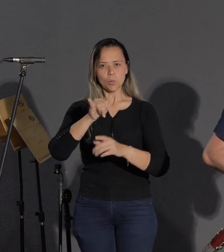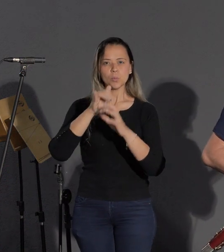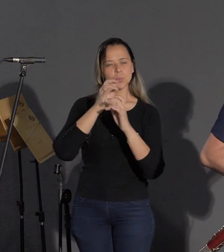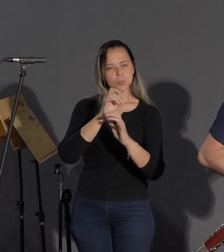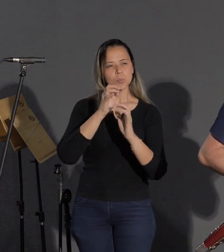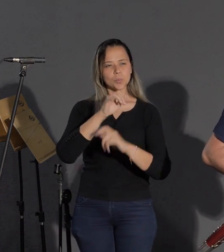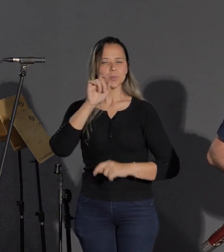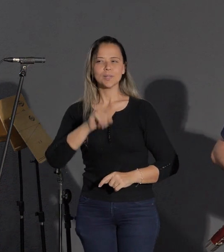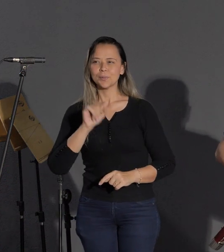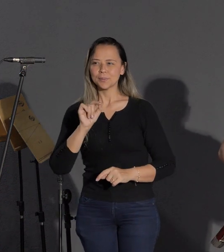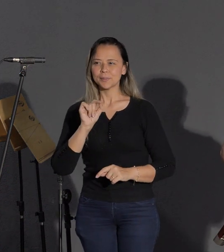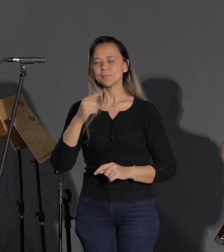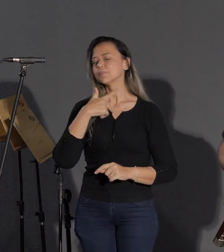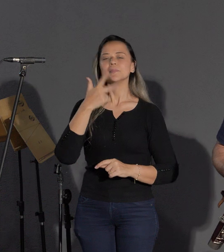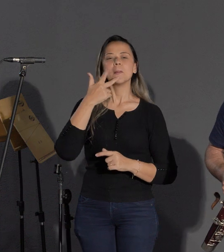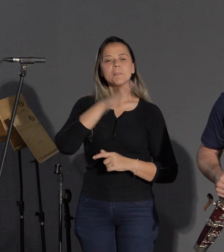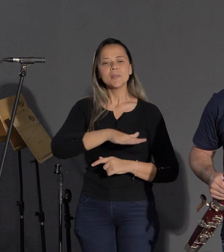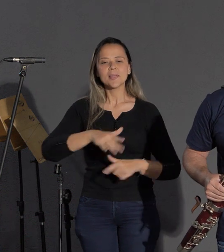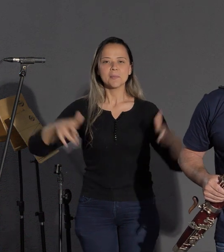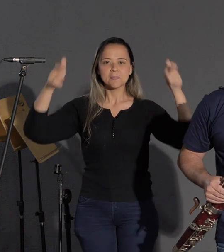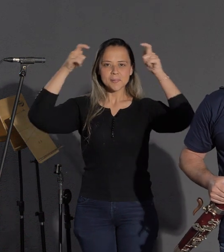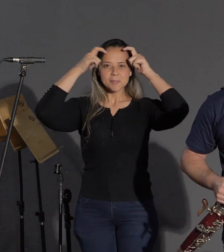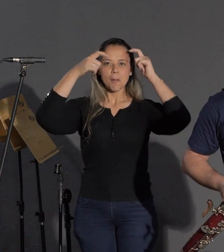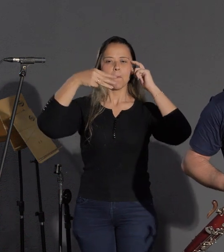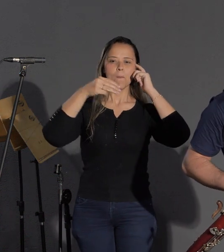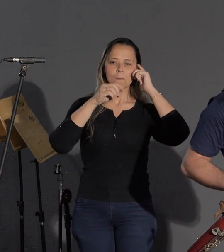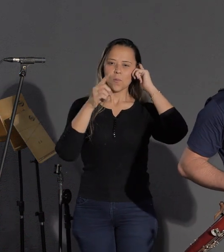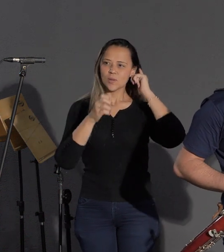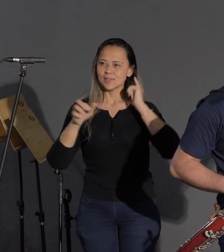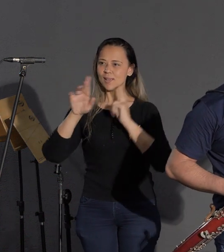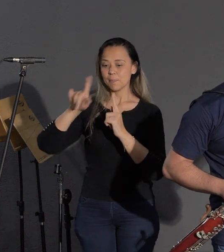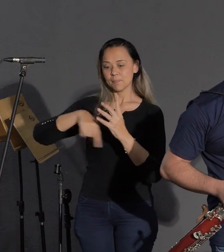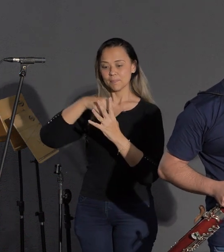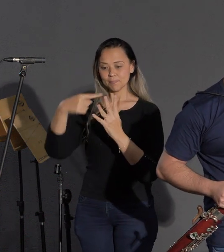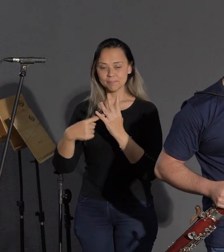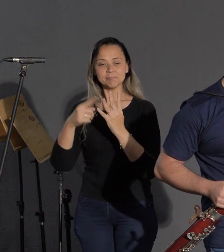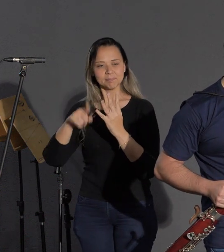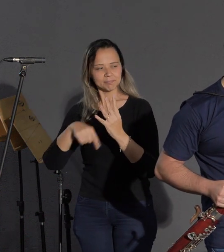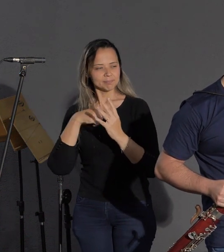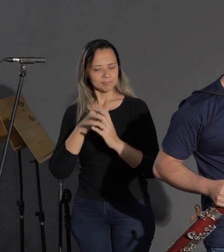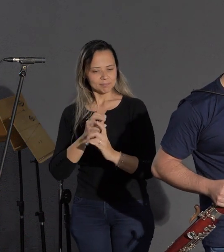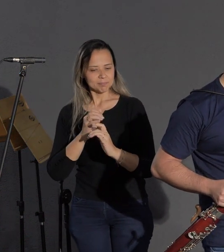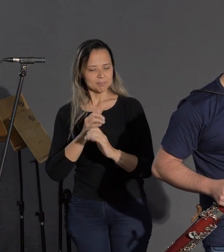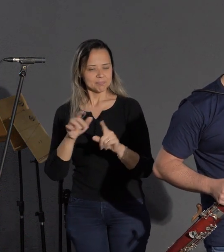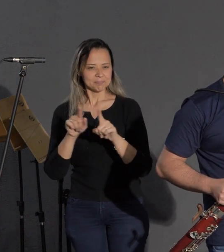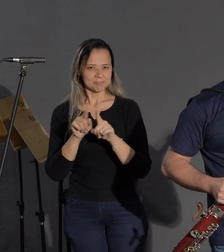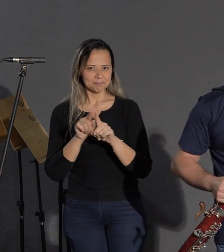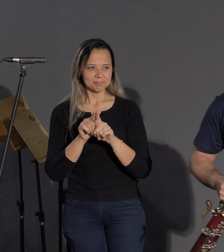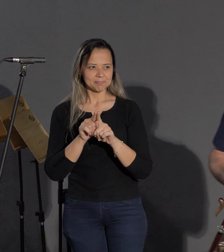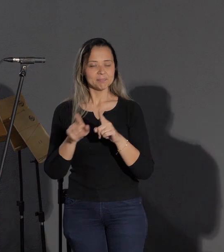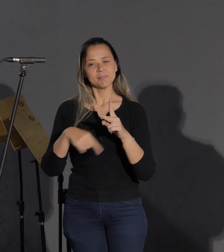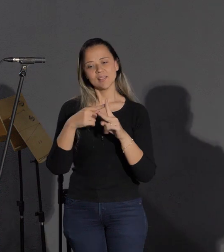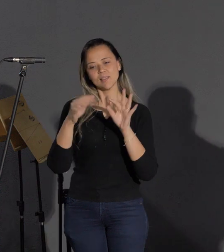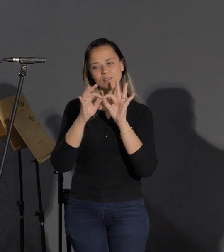é o Pequeno Príncipe, de Mozart. É um quarteto, então dobrando o baixo também. E eu